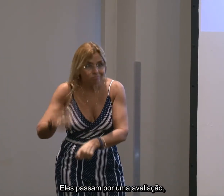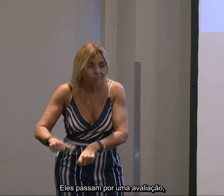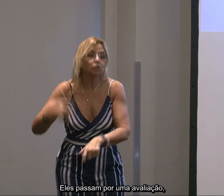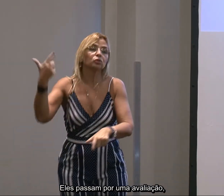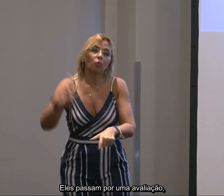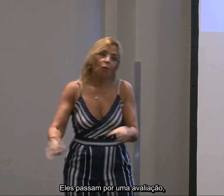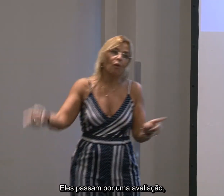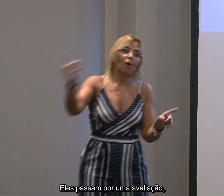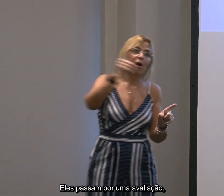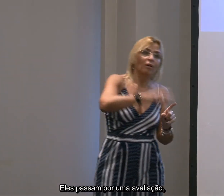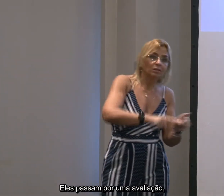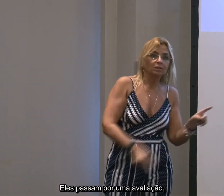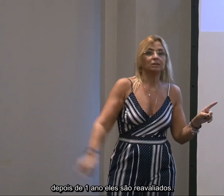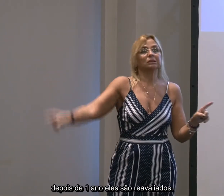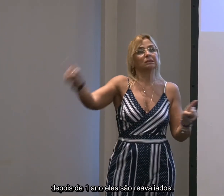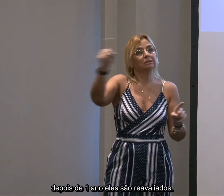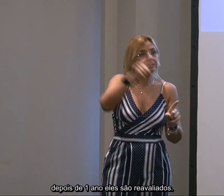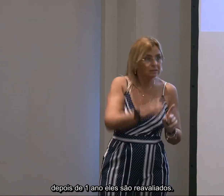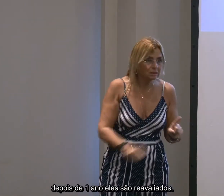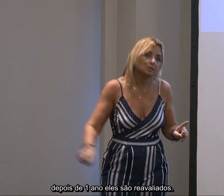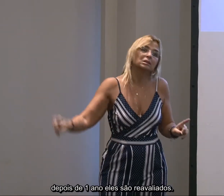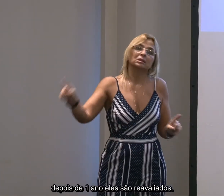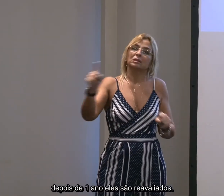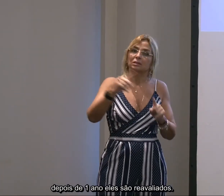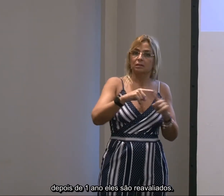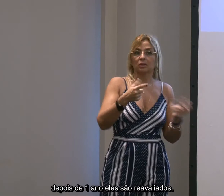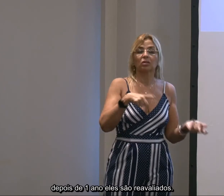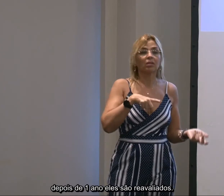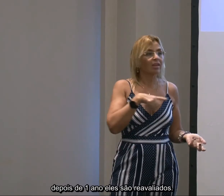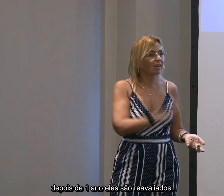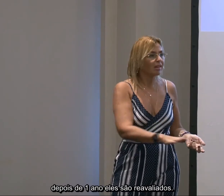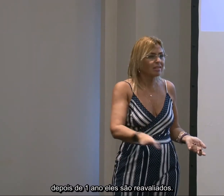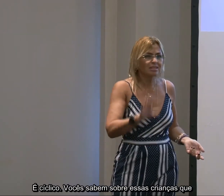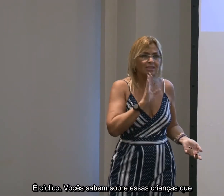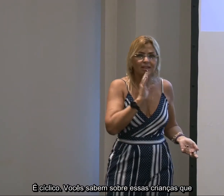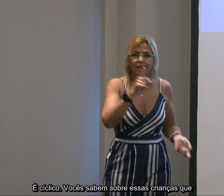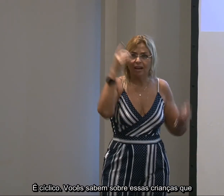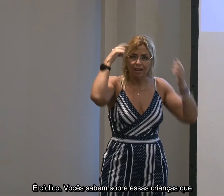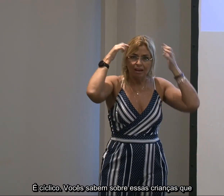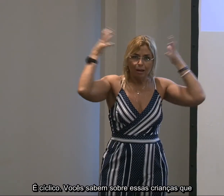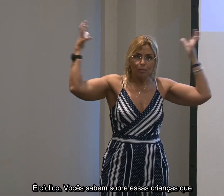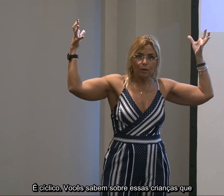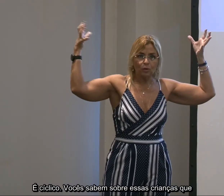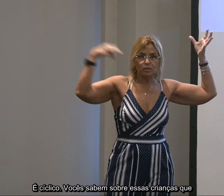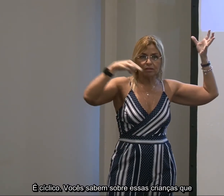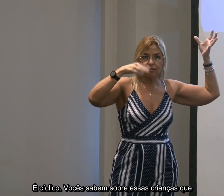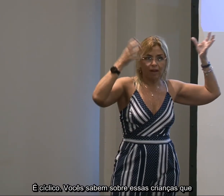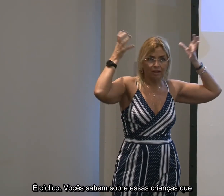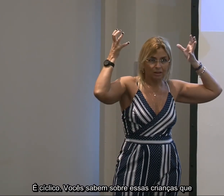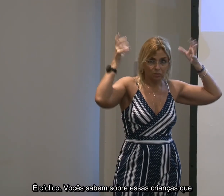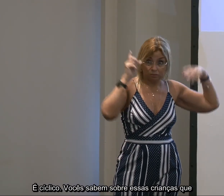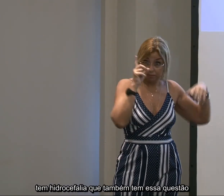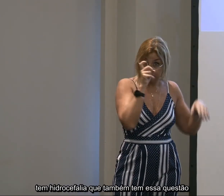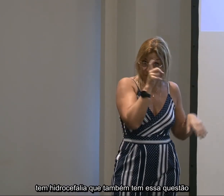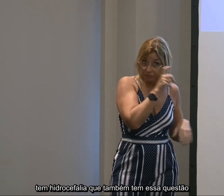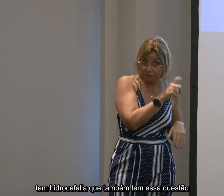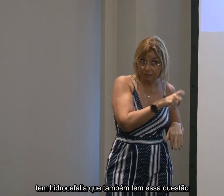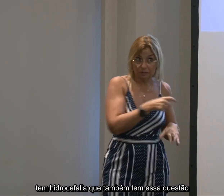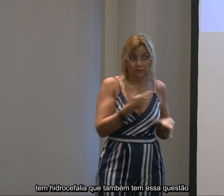por uma avaliação, depois de um ano eles são reavaliados, é cíclico, porque vocês sabem dessas crianças que têm hidrocefalia, né?